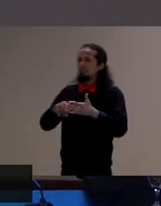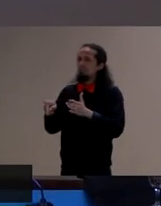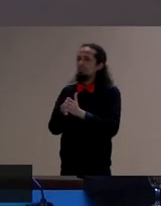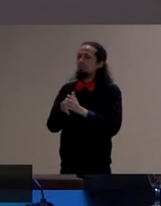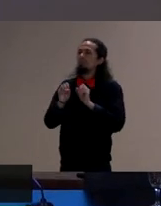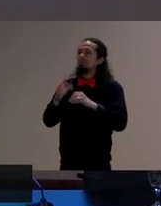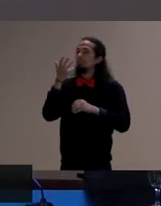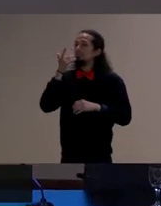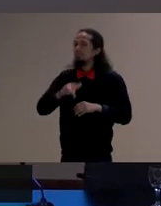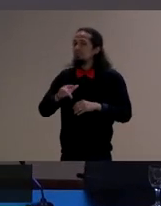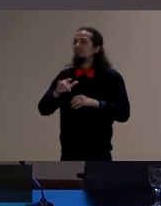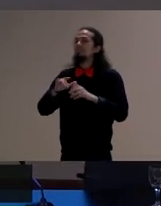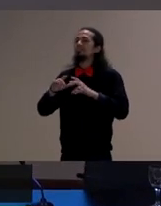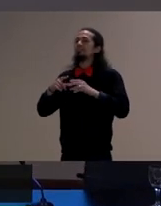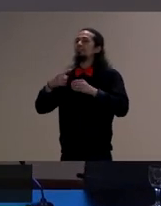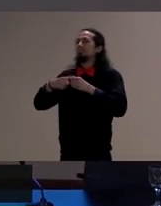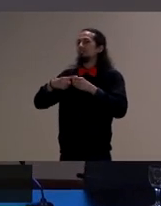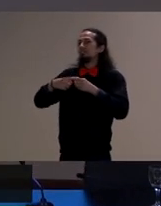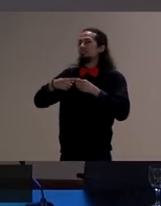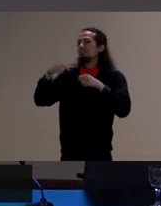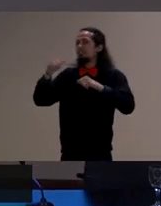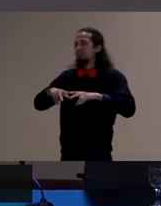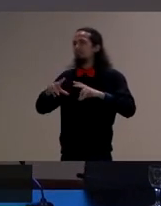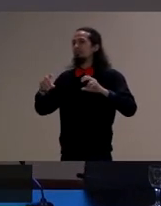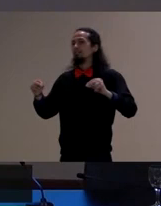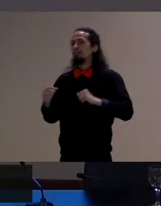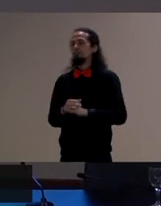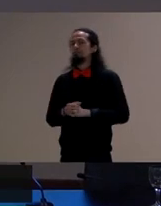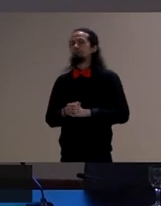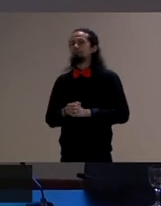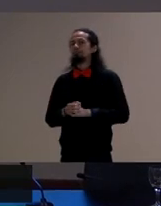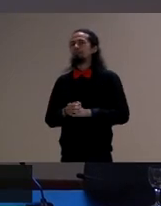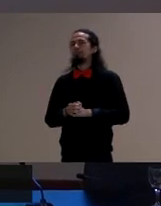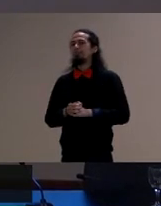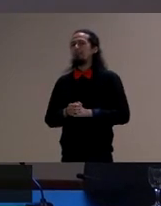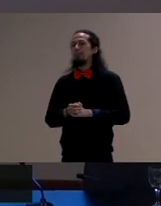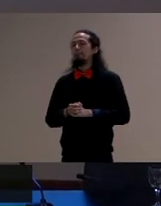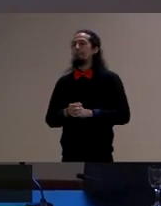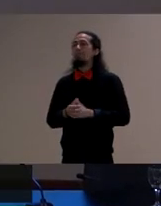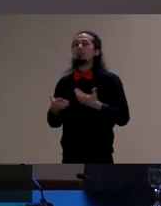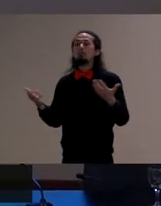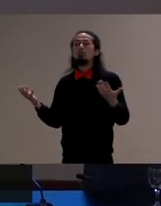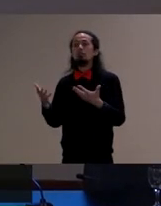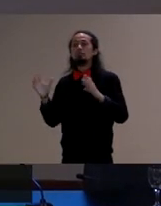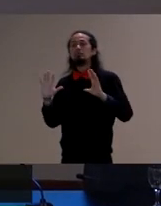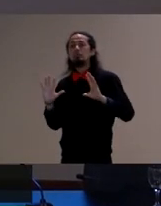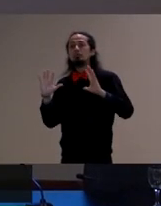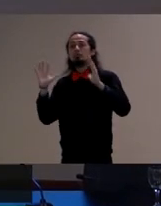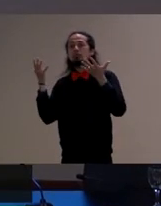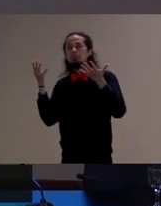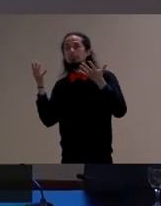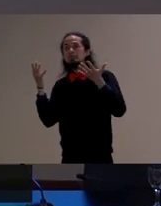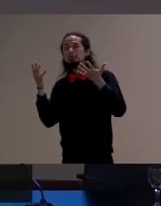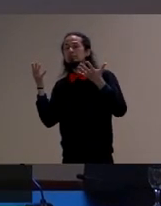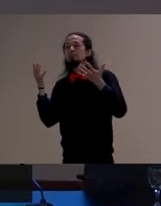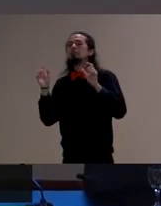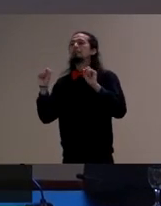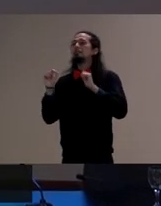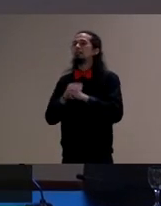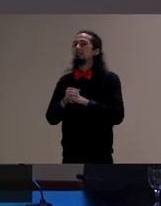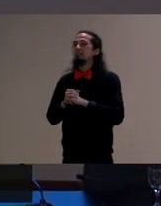esse processo hoje aqui sendo comemorado né com a impressão desse